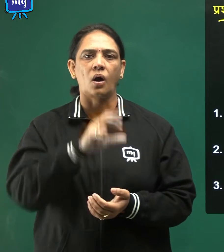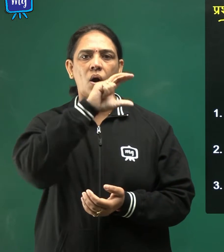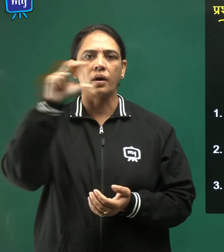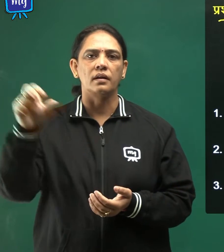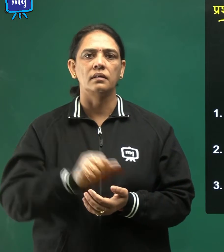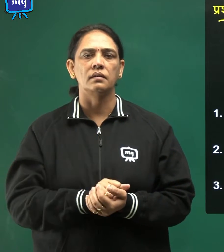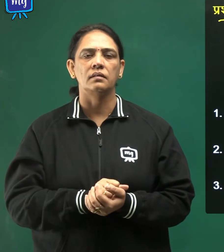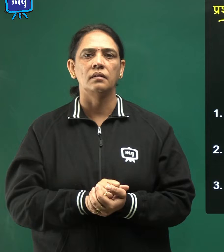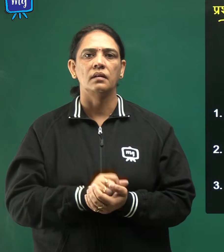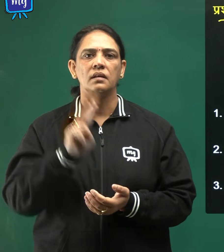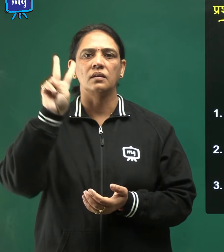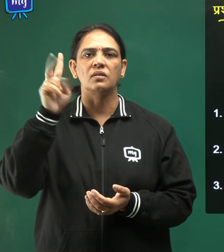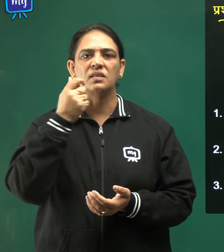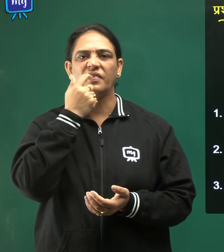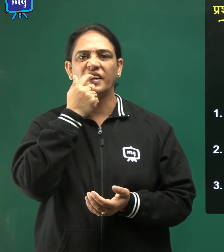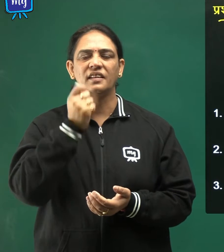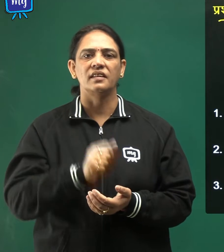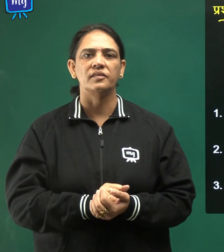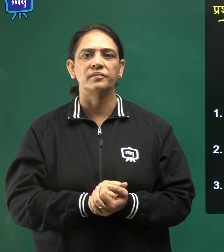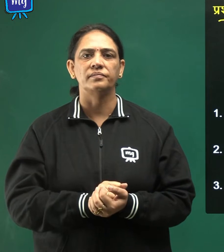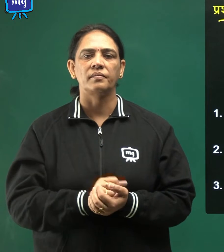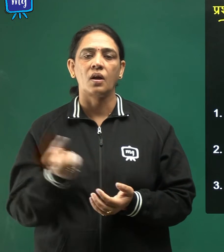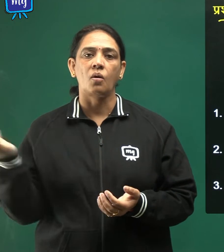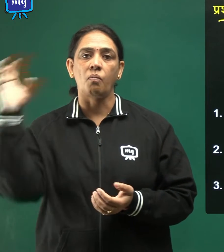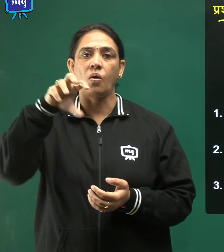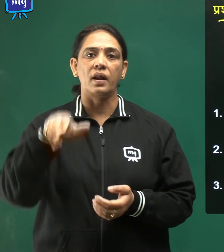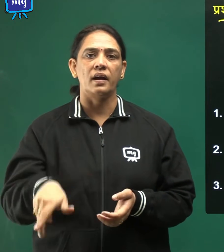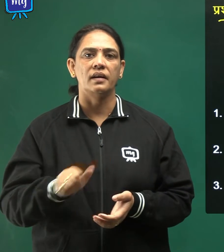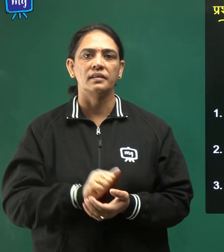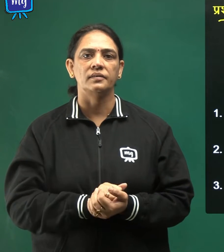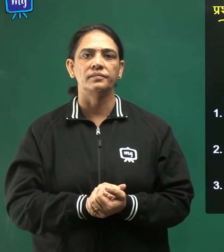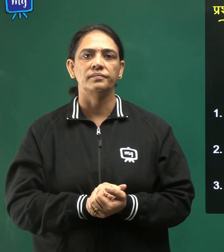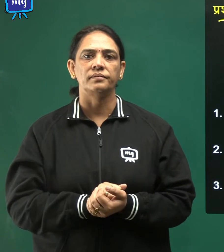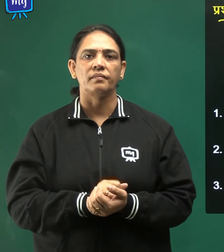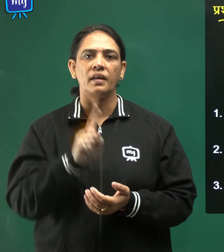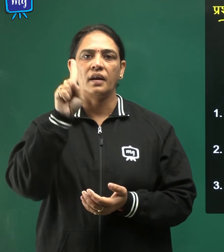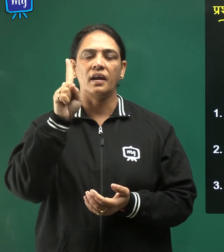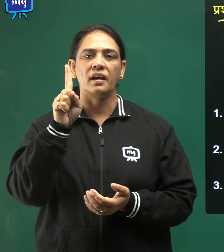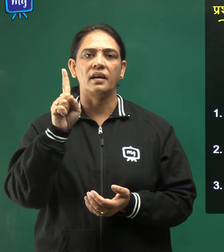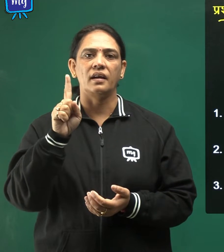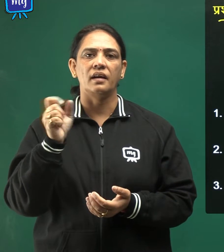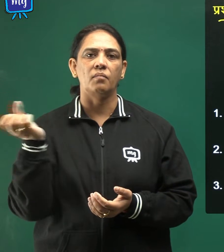और 2 सफ़ेद गेंद हैं। एक गेंद